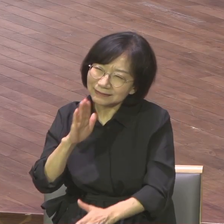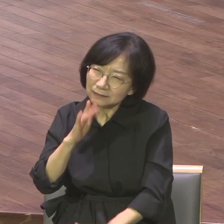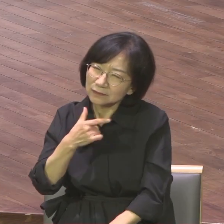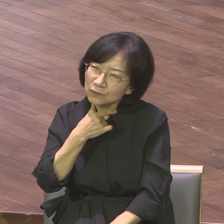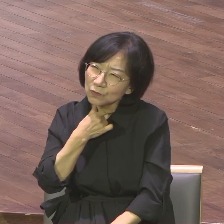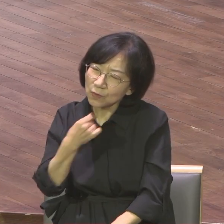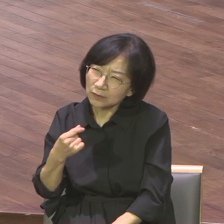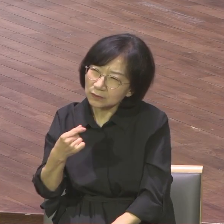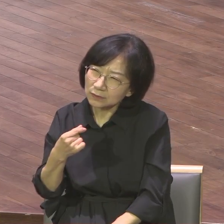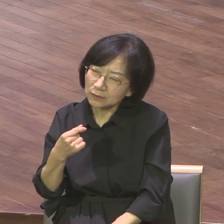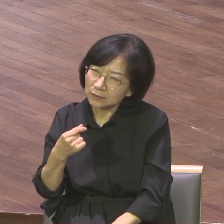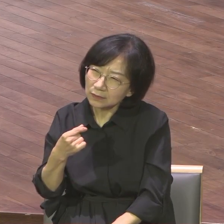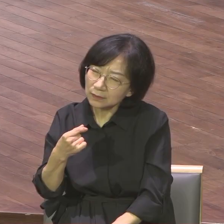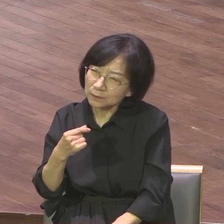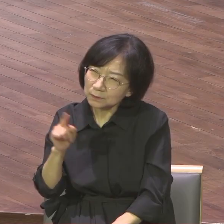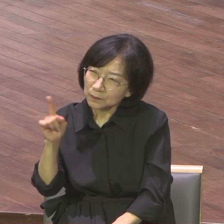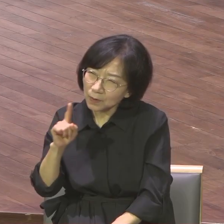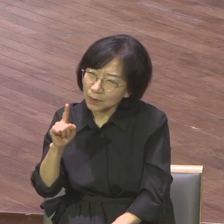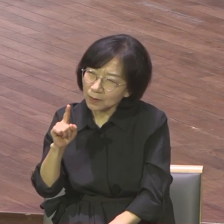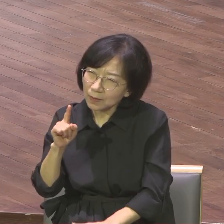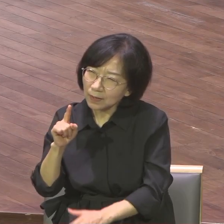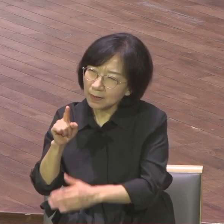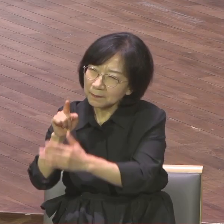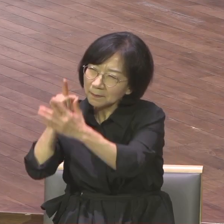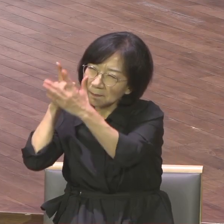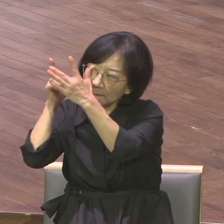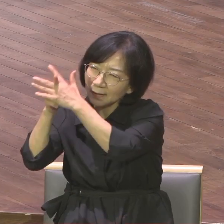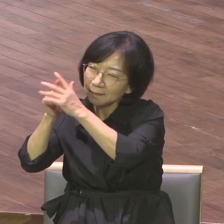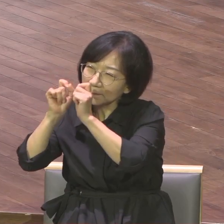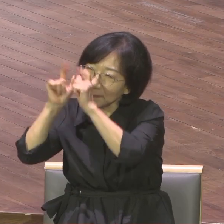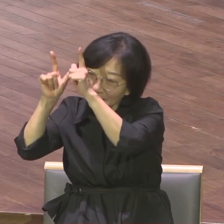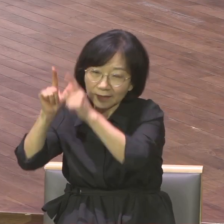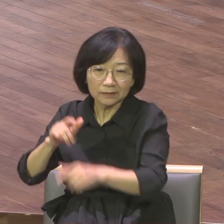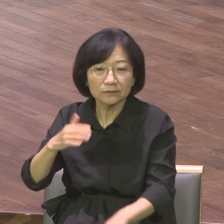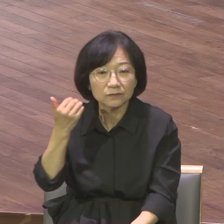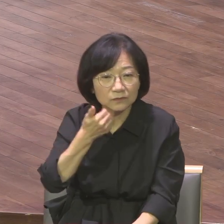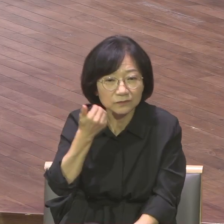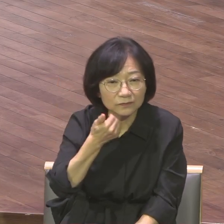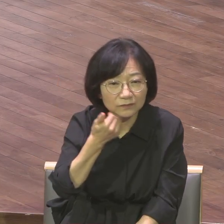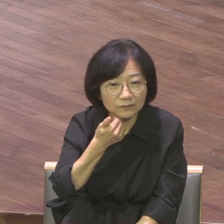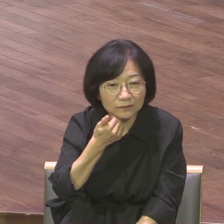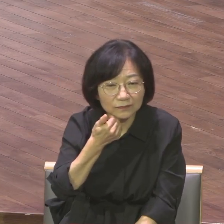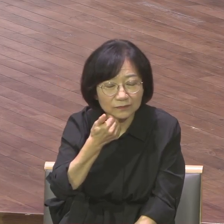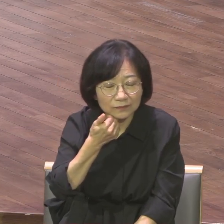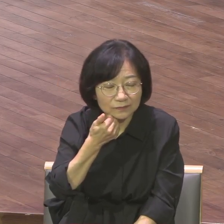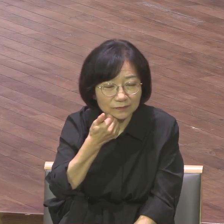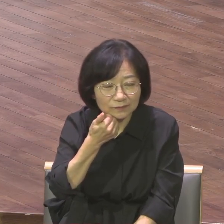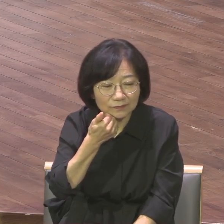믿음의 인물이 누구냐? 그 환경 속에서